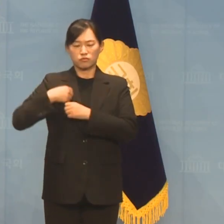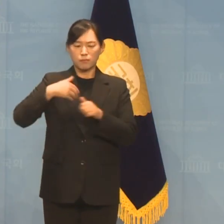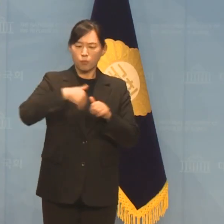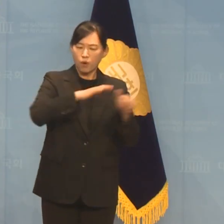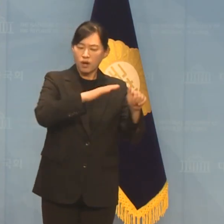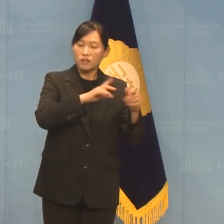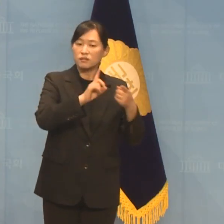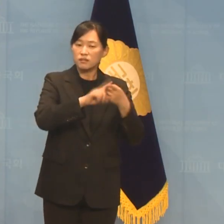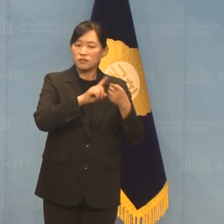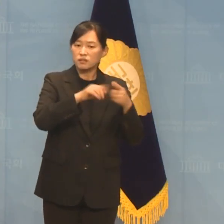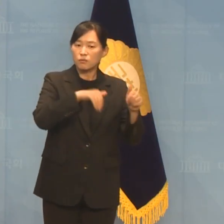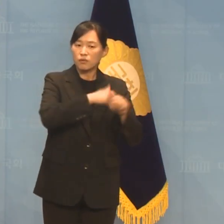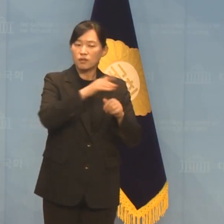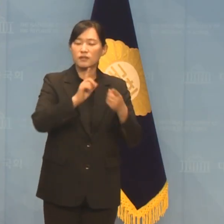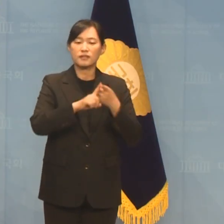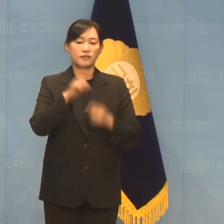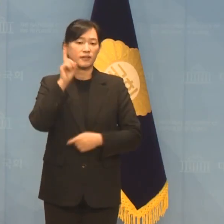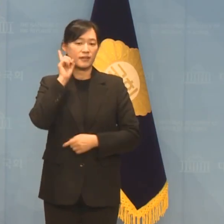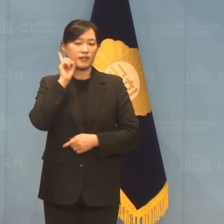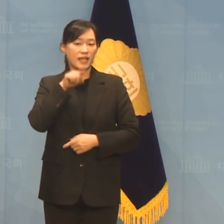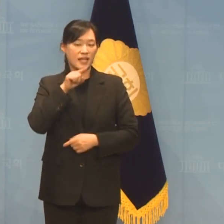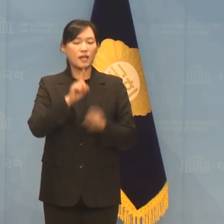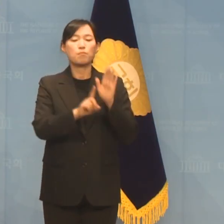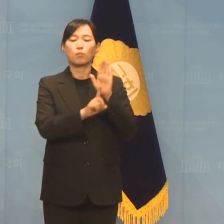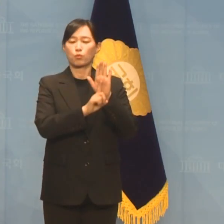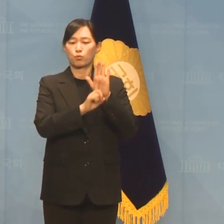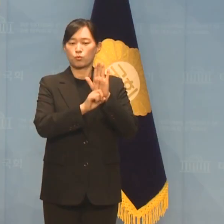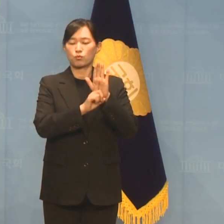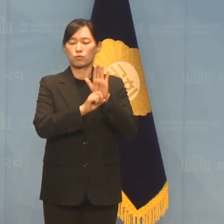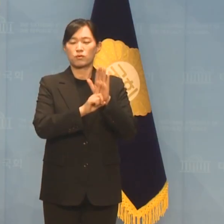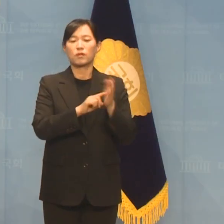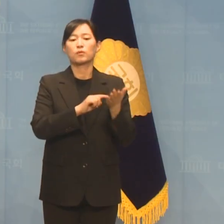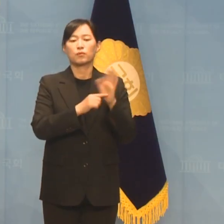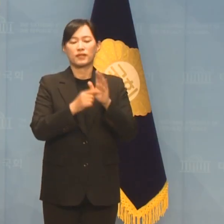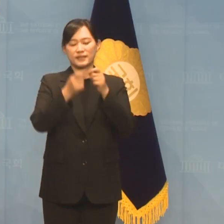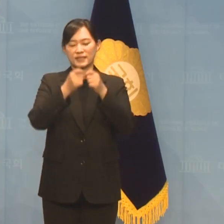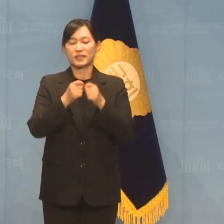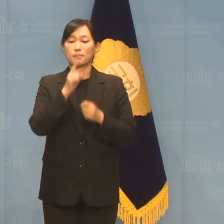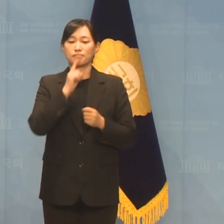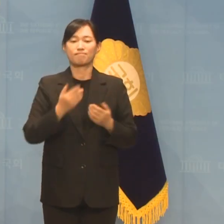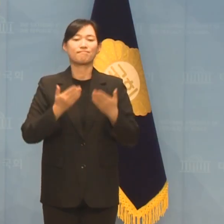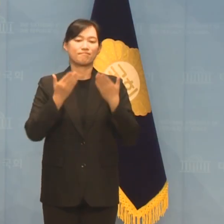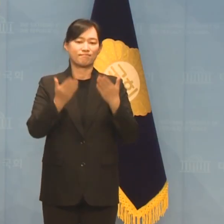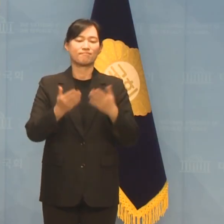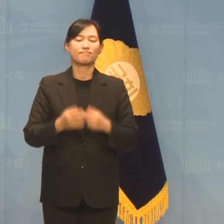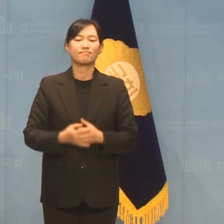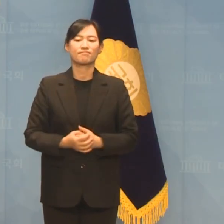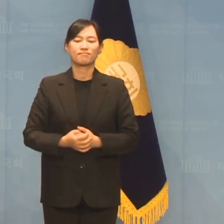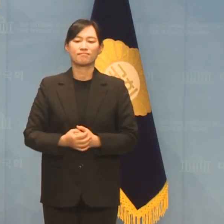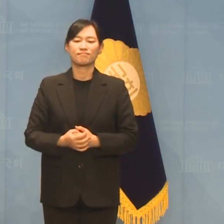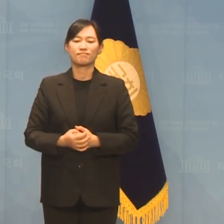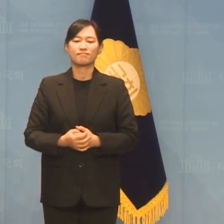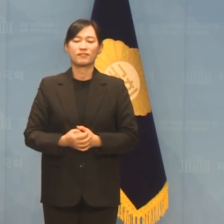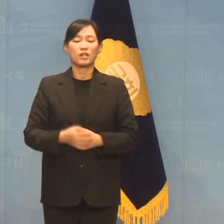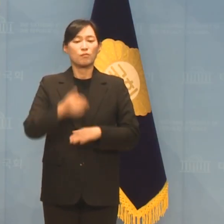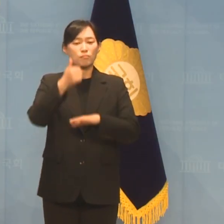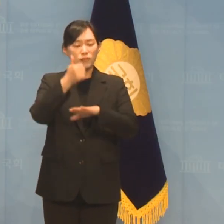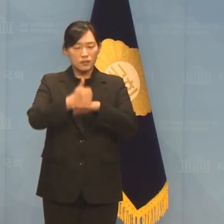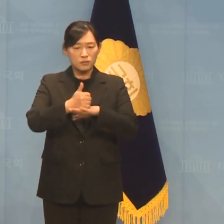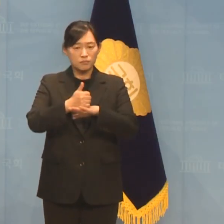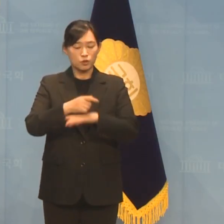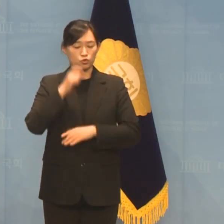등에 대해선 내일 보도 자료를 통해 보다 상세히 말씀드리도록 하겠습니다.